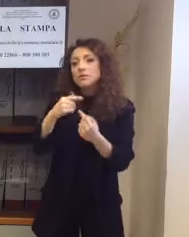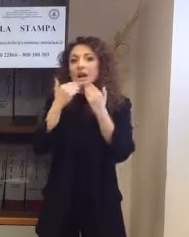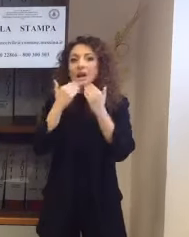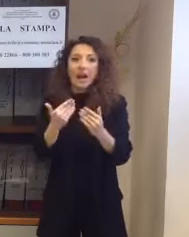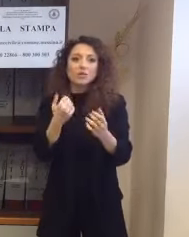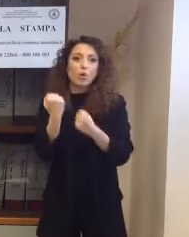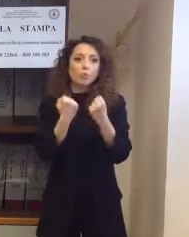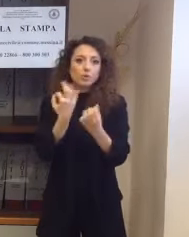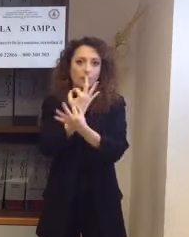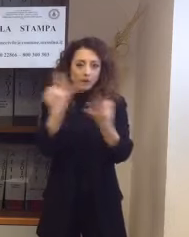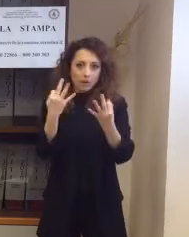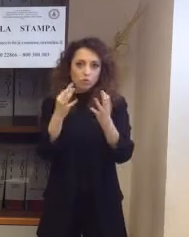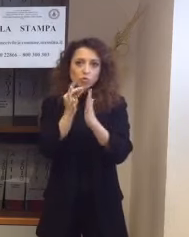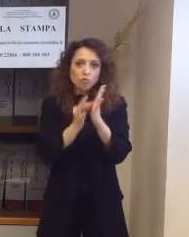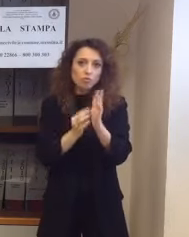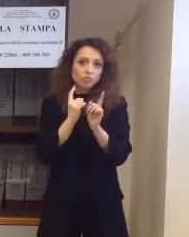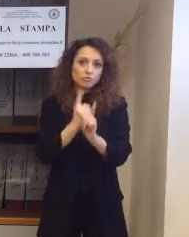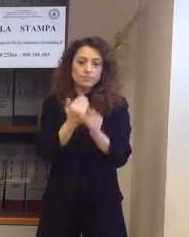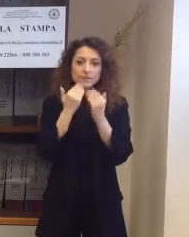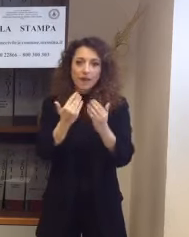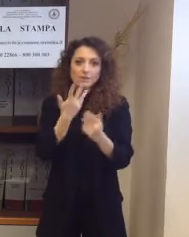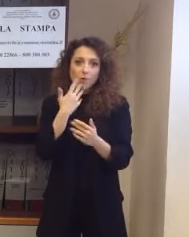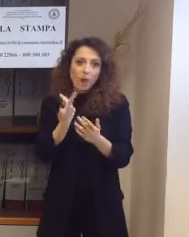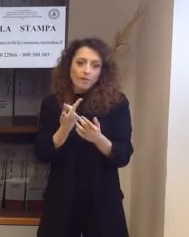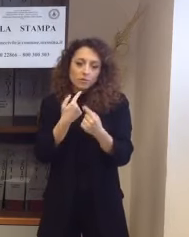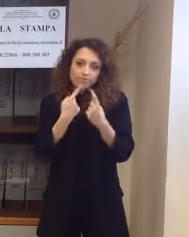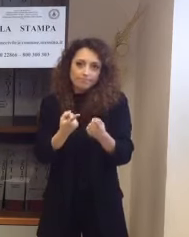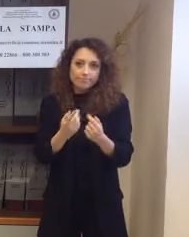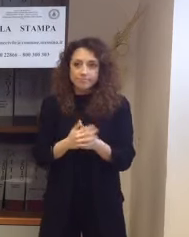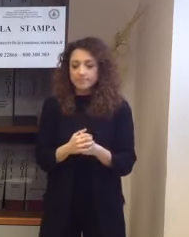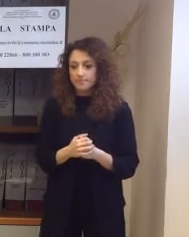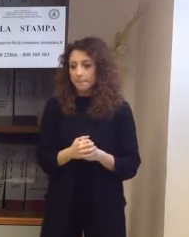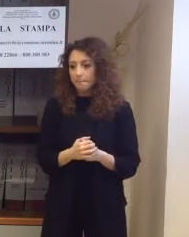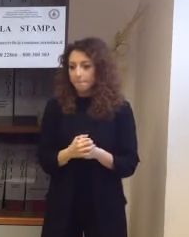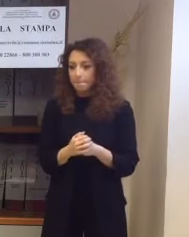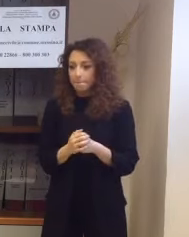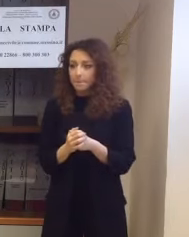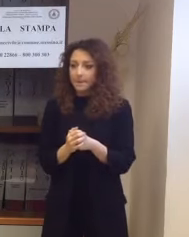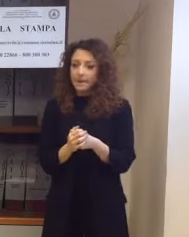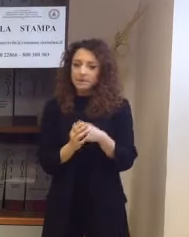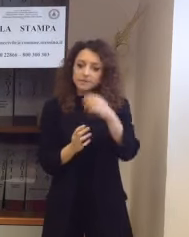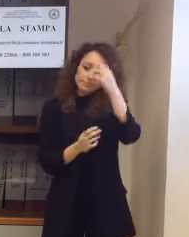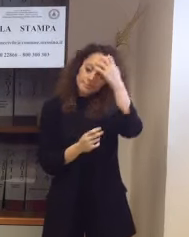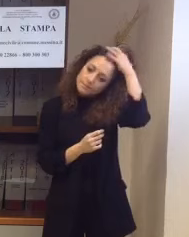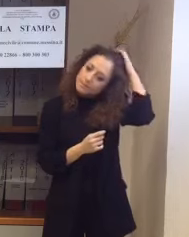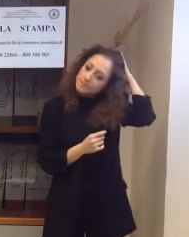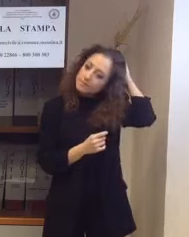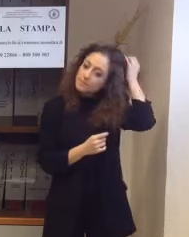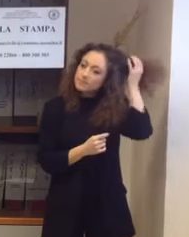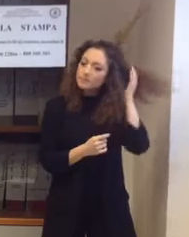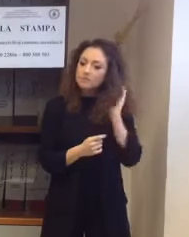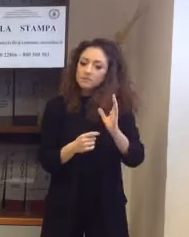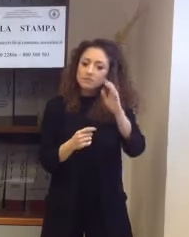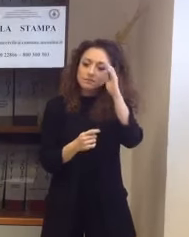questo ci tenevo a precisarlo anche in relazione a quella che è la situazione